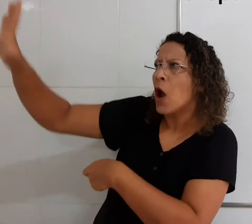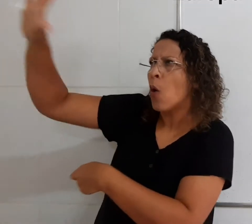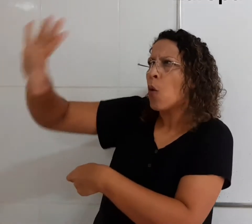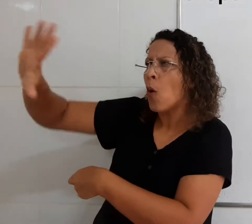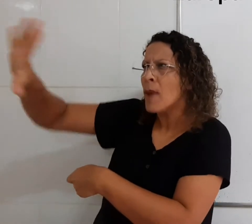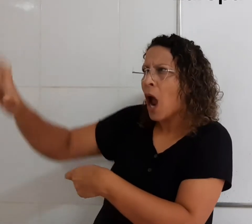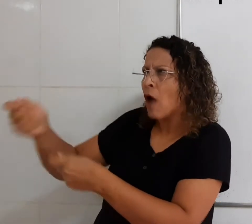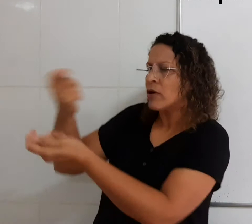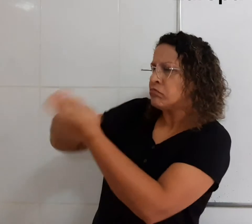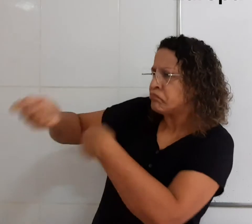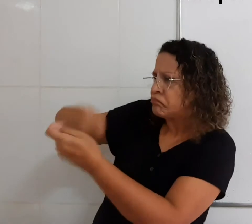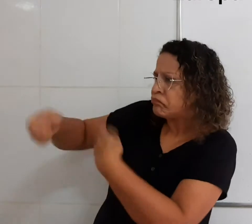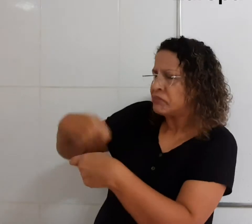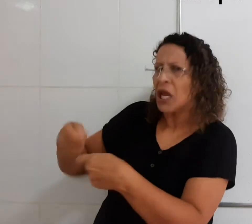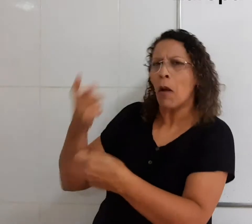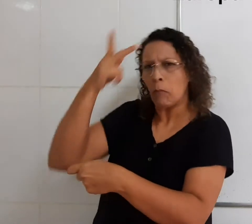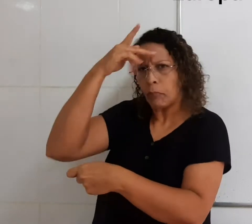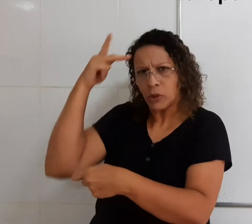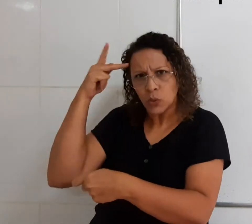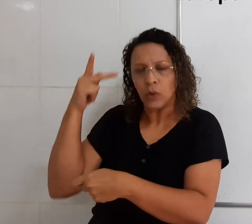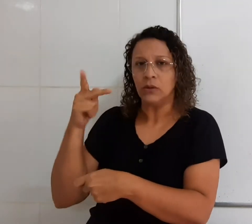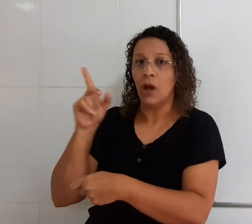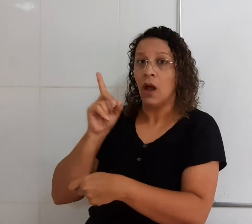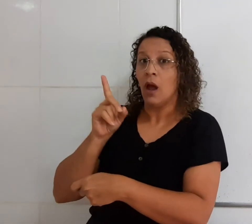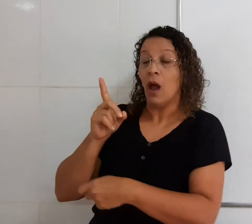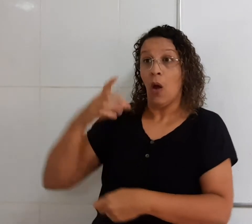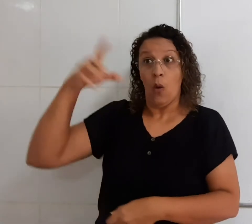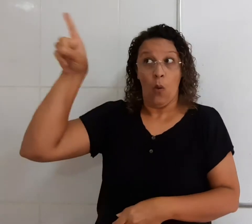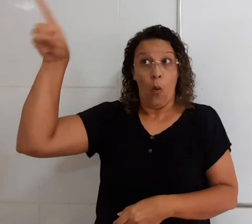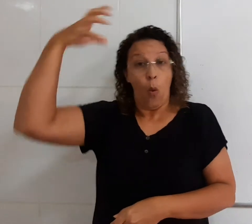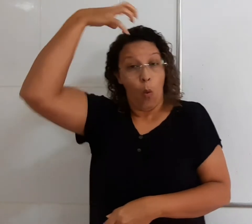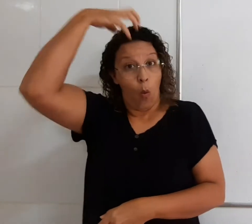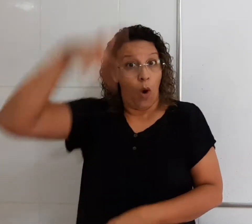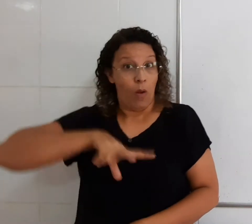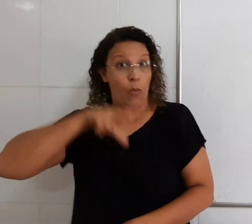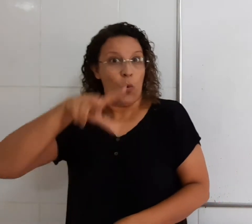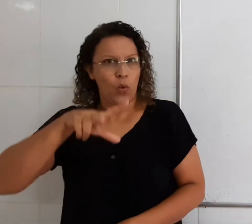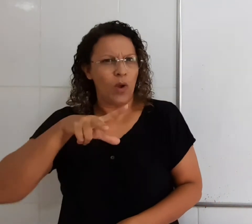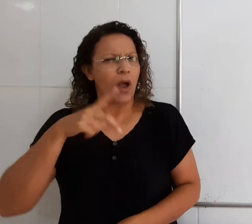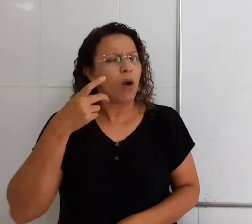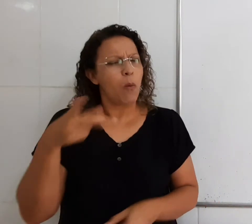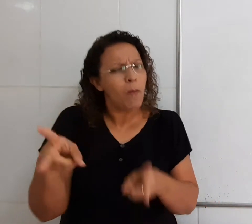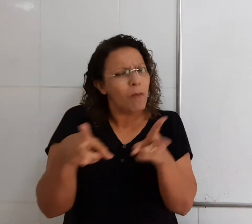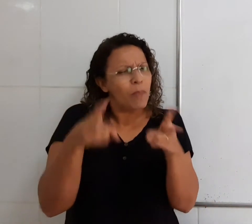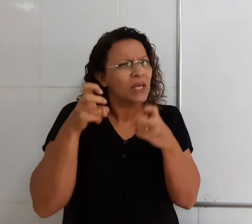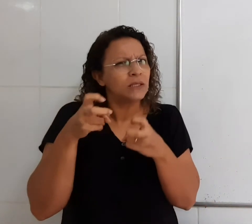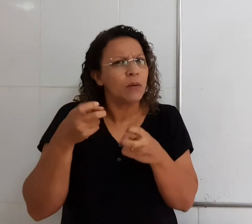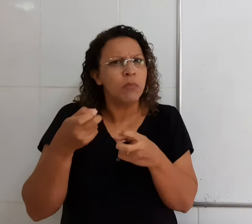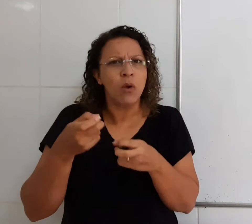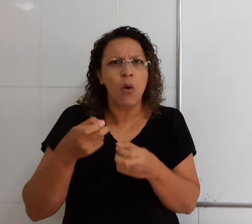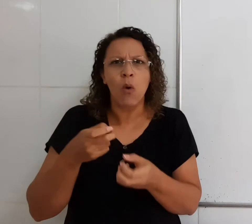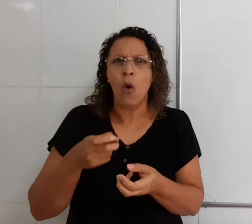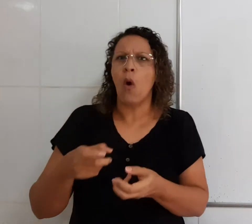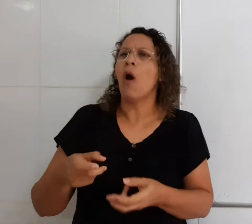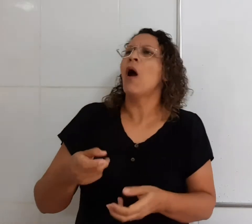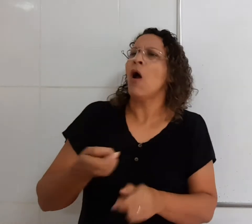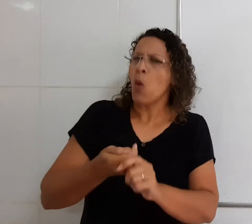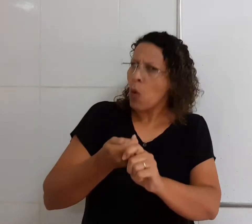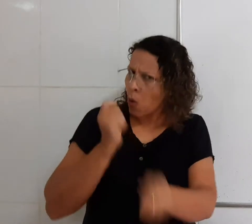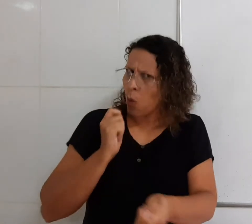África. O rei percebeu que seria lucrativo o comércio de escravos para o uso de mão de